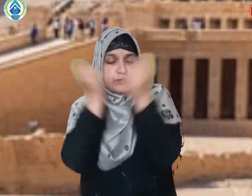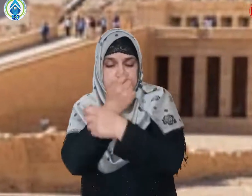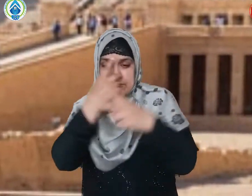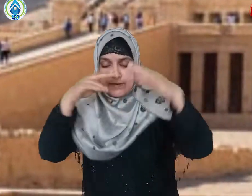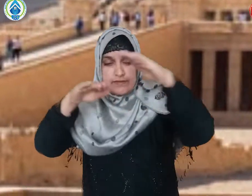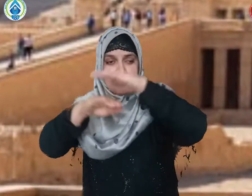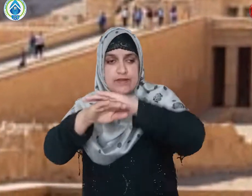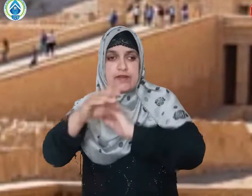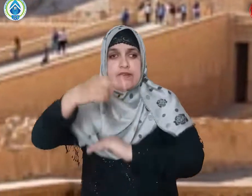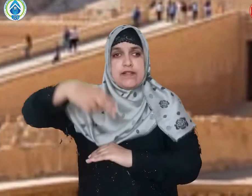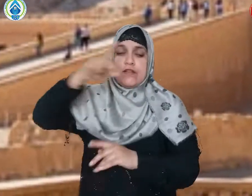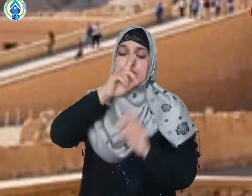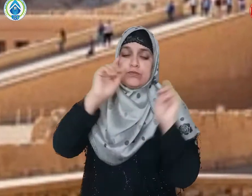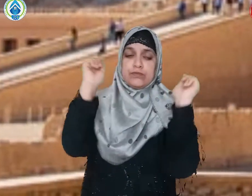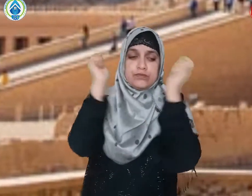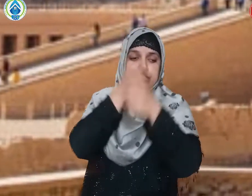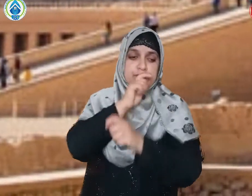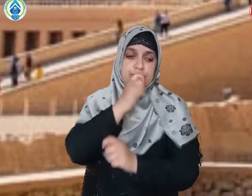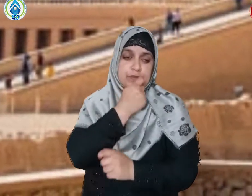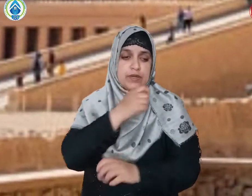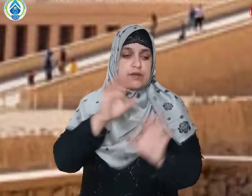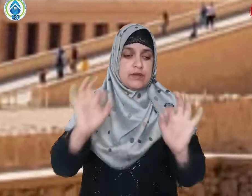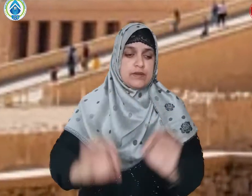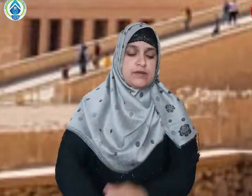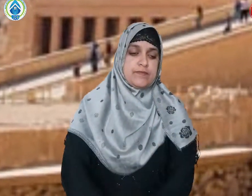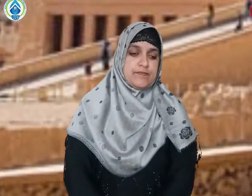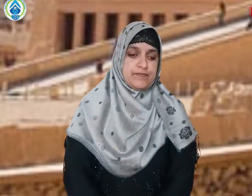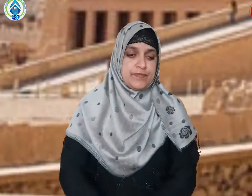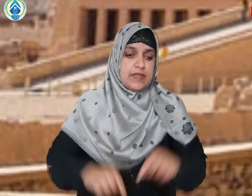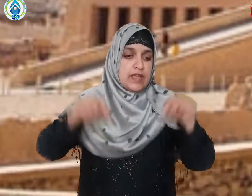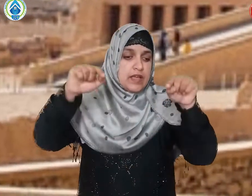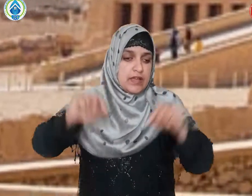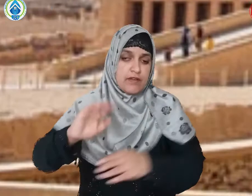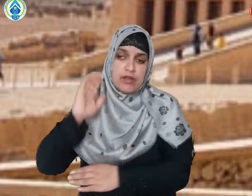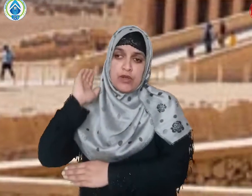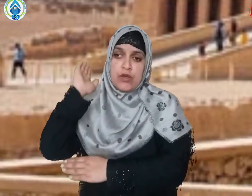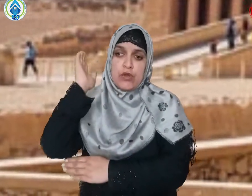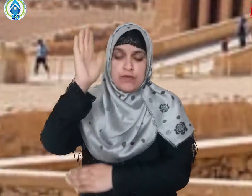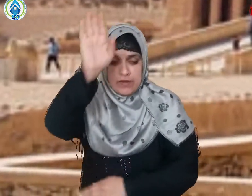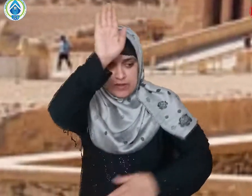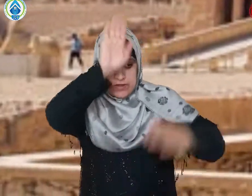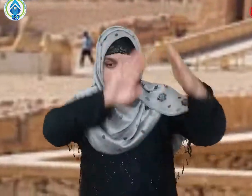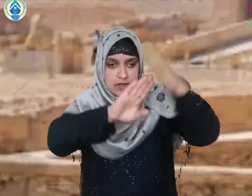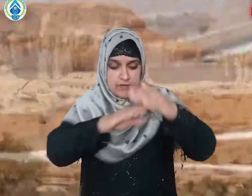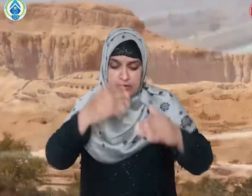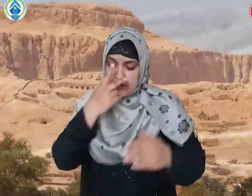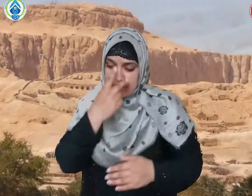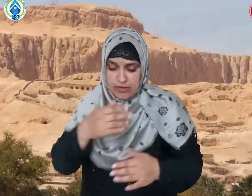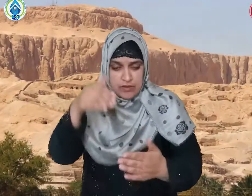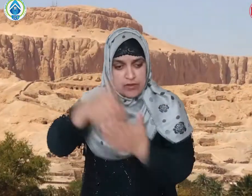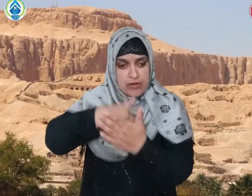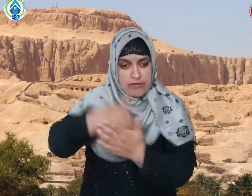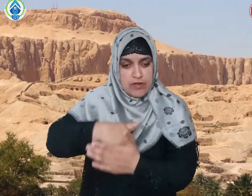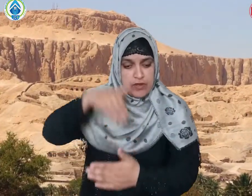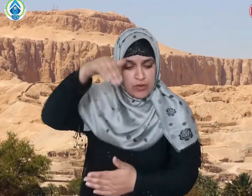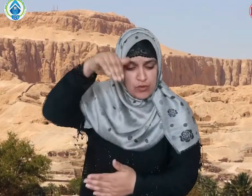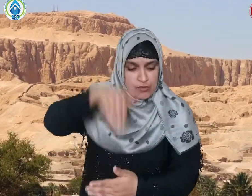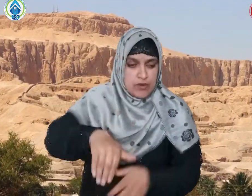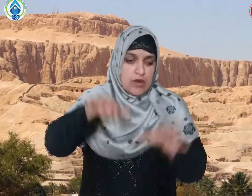دوز راہداریوں، ستونوں اور چیمبرز پر مشتمل ہیں، جو کہ چوروں کو ان مقبروں تک آنے سے روکنے کے لیے بنائے گئے تھے۔ یہ